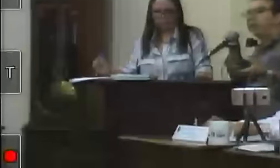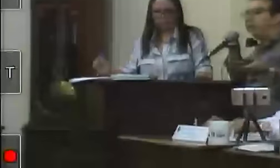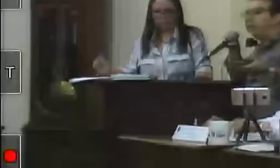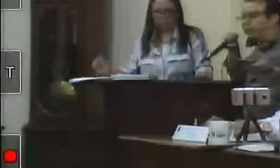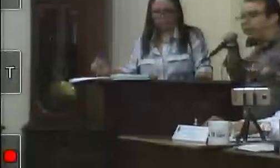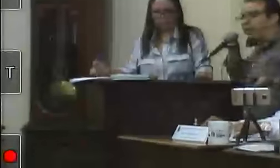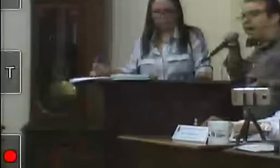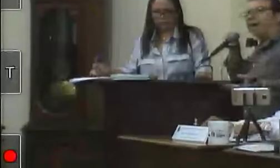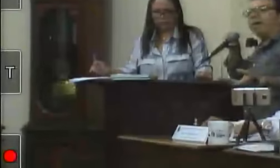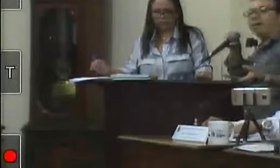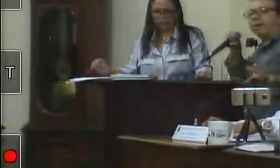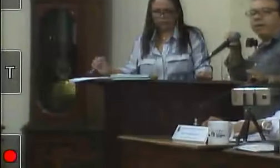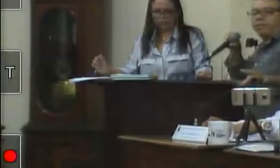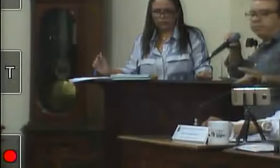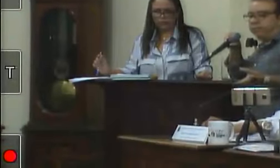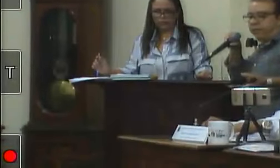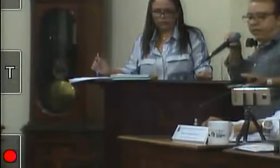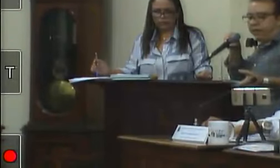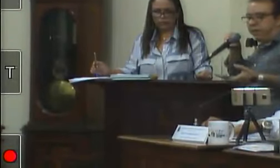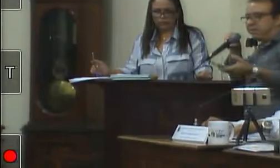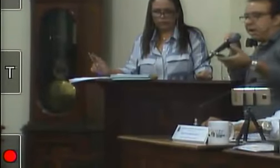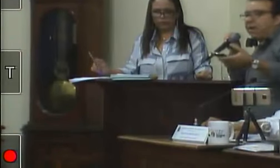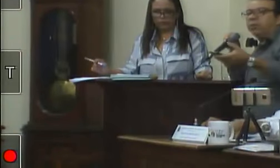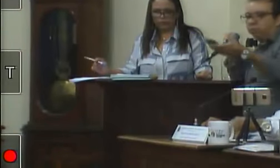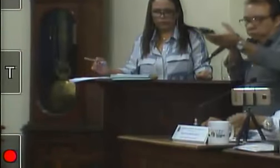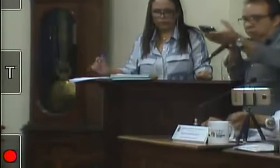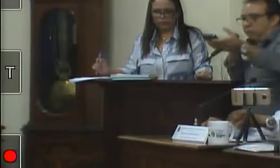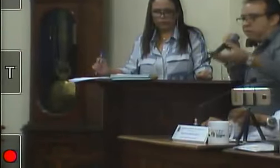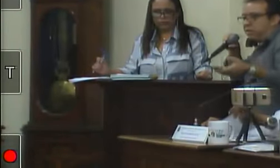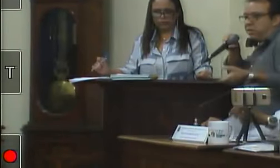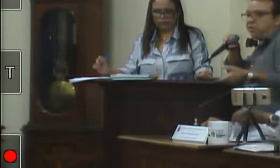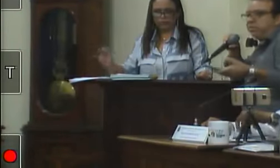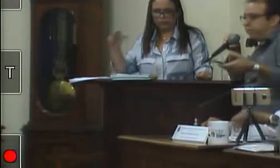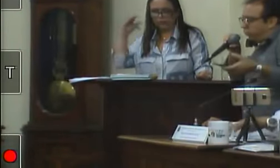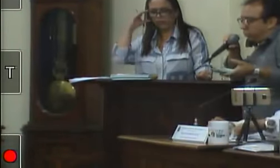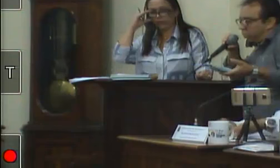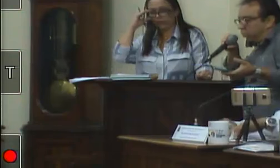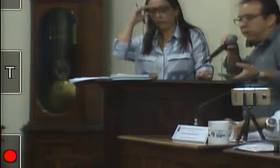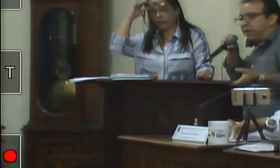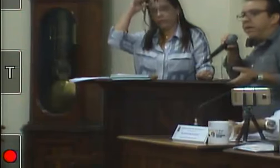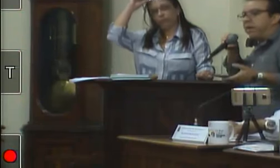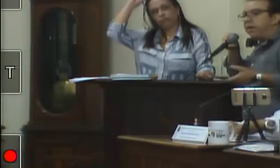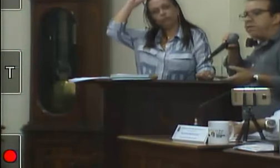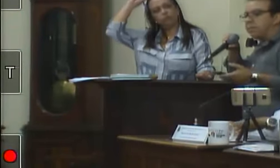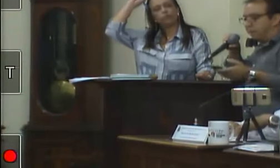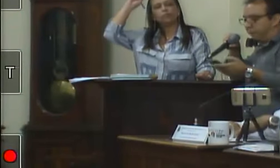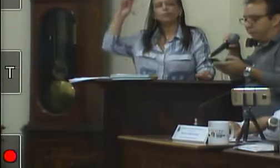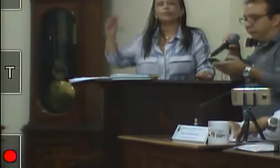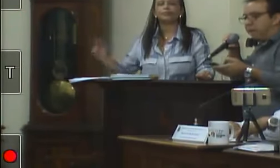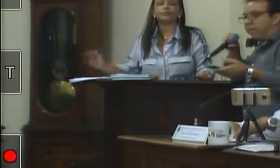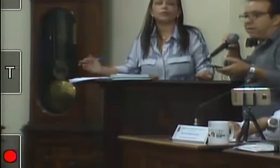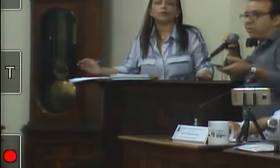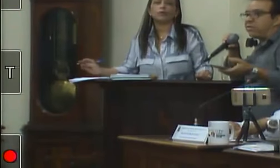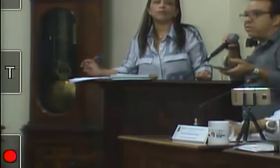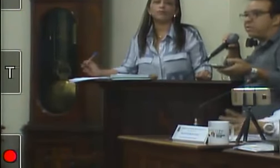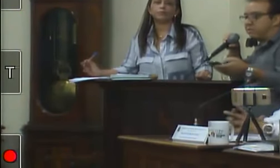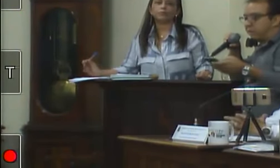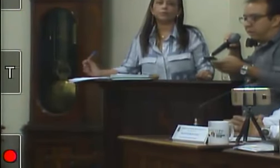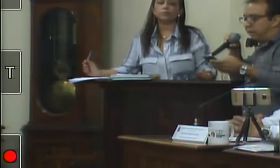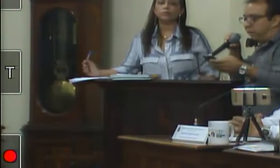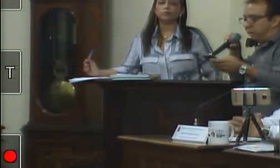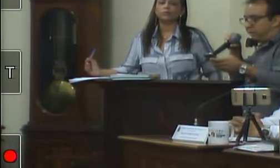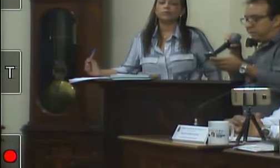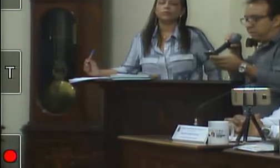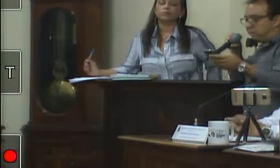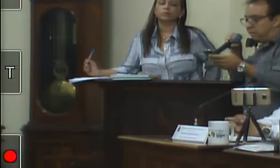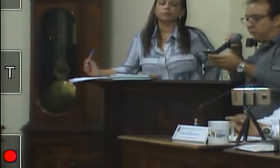pode implantar, né, baseado, conforme você disse, todo mundo tem esse problema. Mas nós temos que seguir